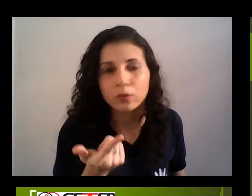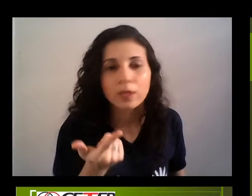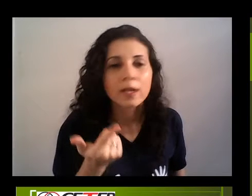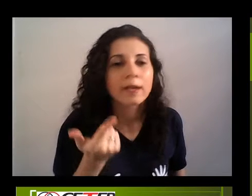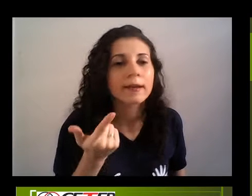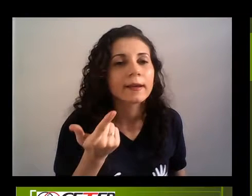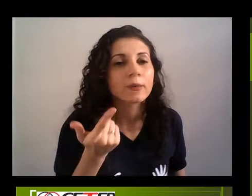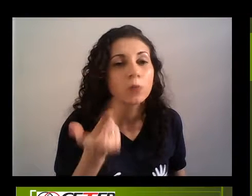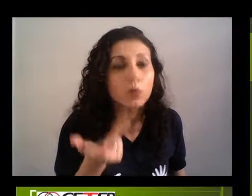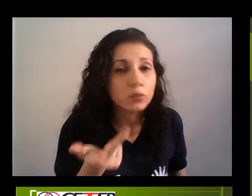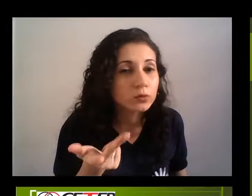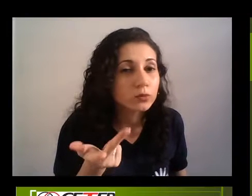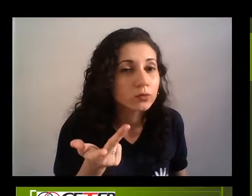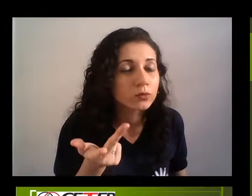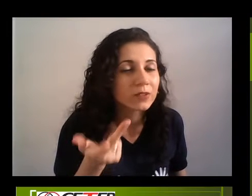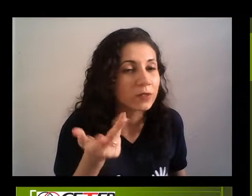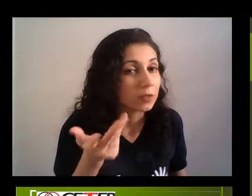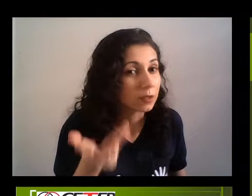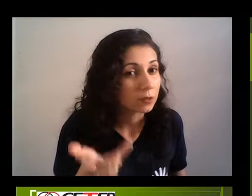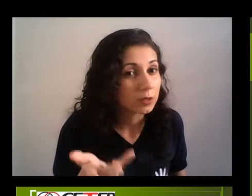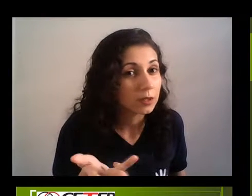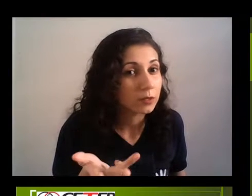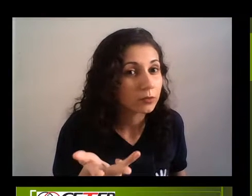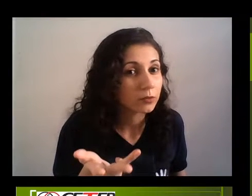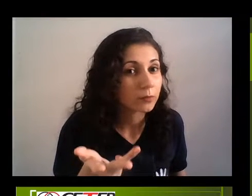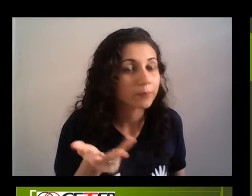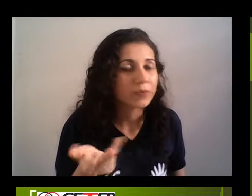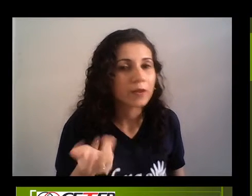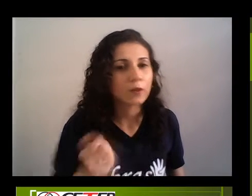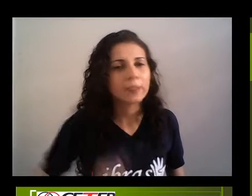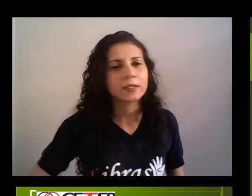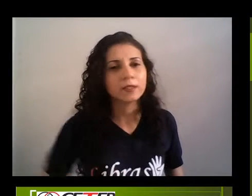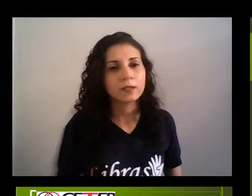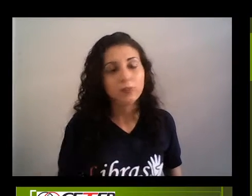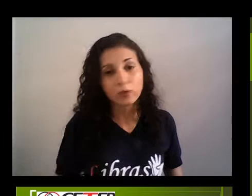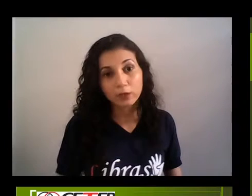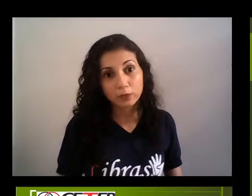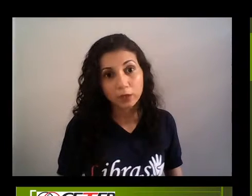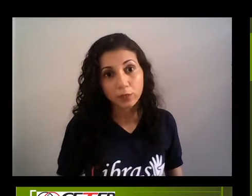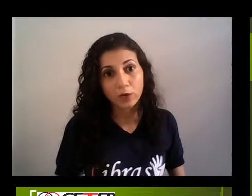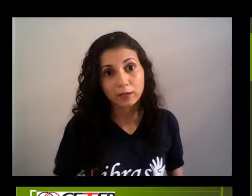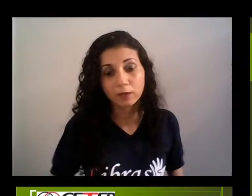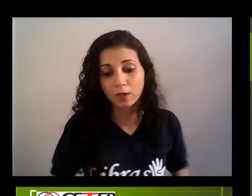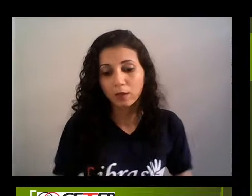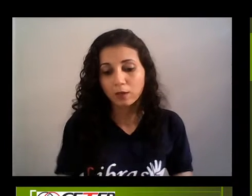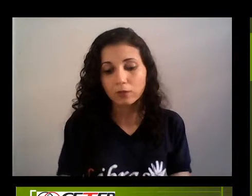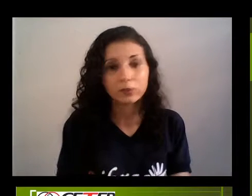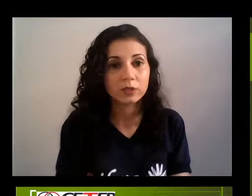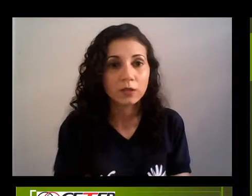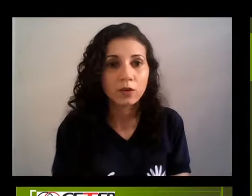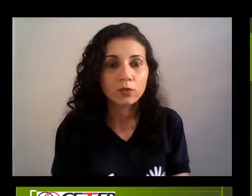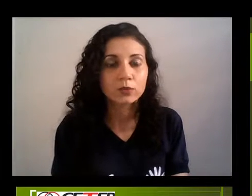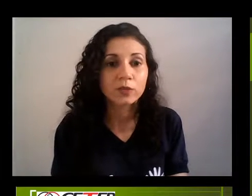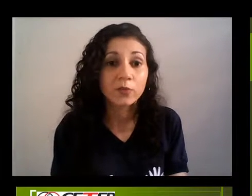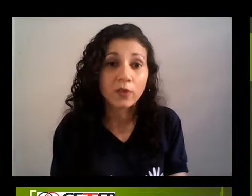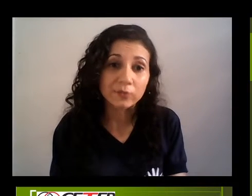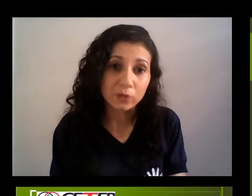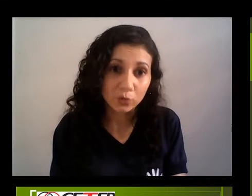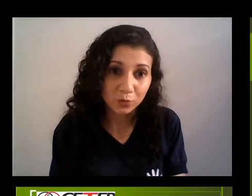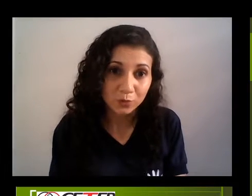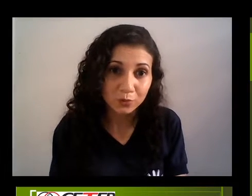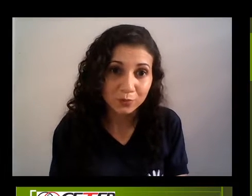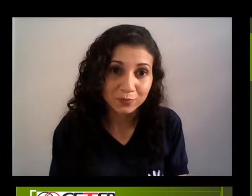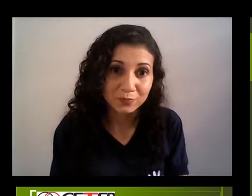mudo, é mudo, deficiente auditivo, né? Qual que é o termo correto? Vou dizer logo, o termo